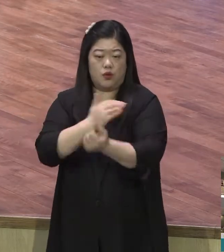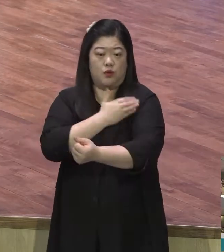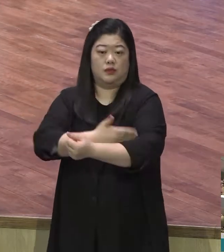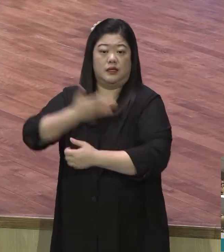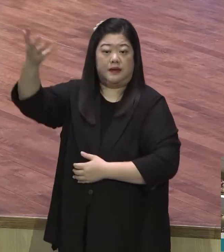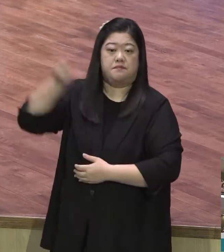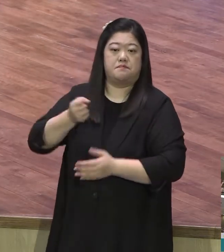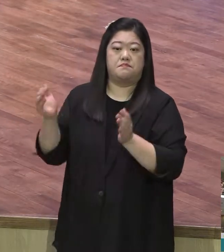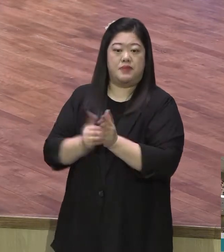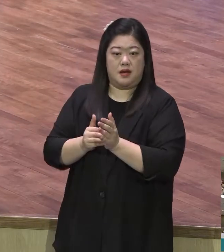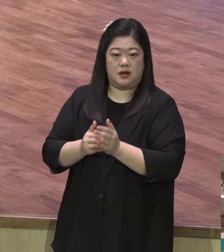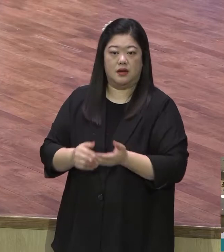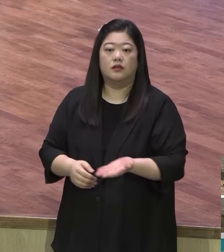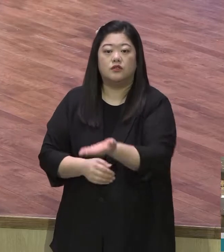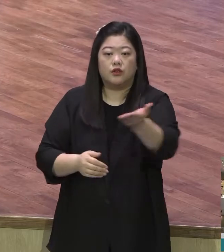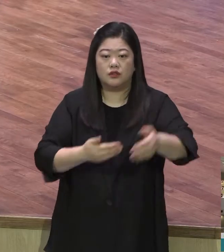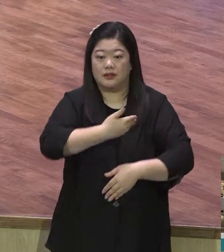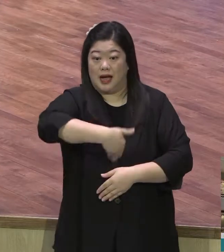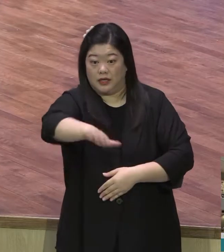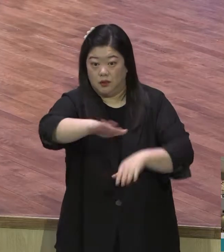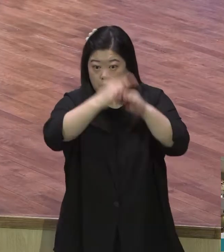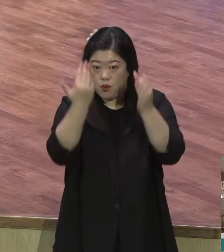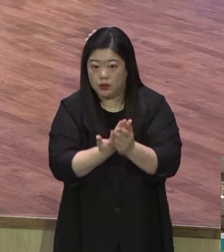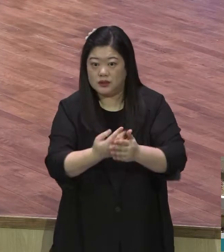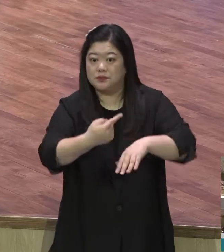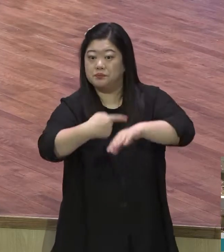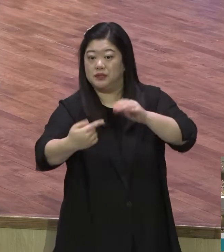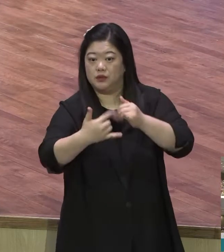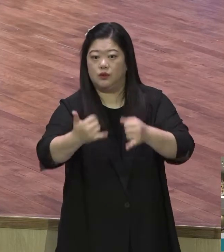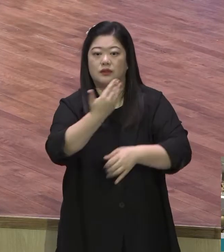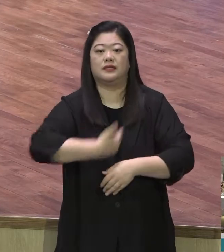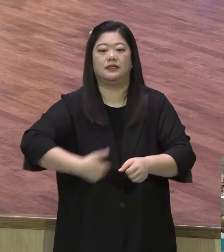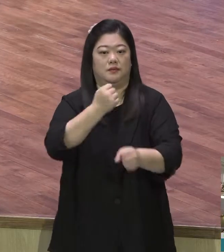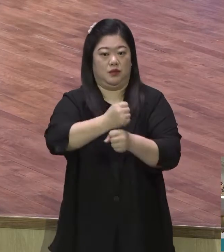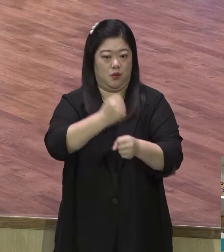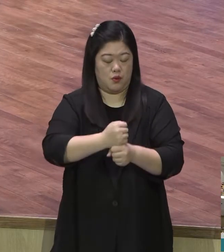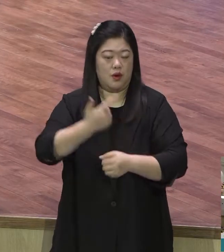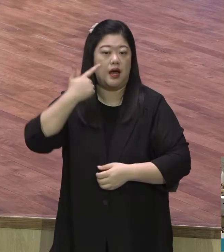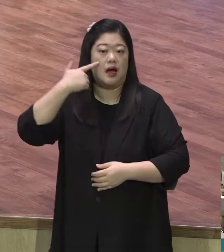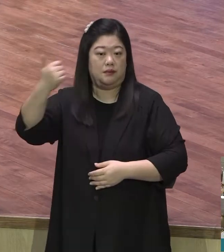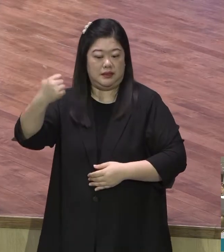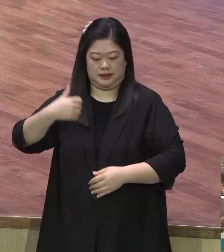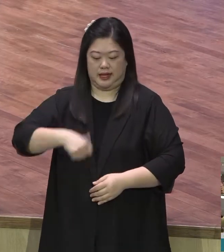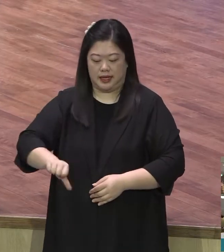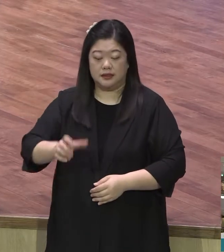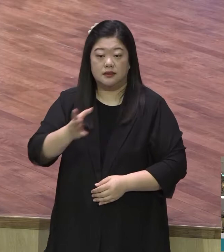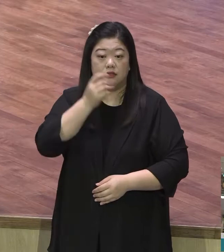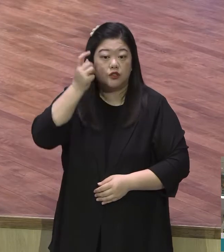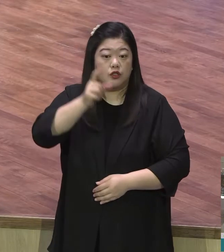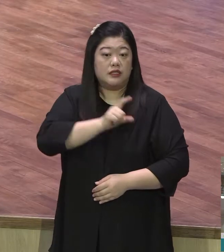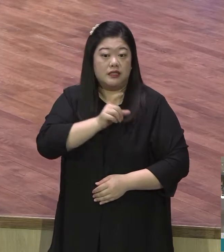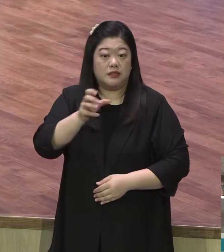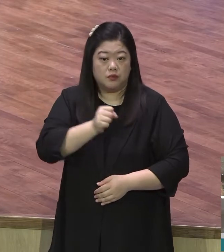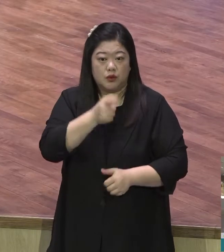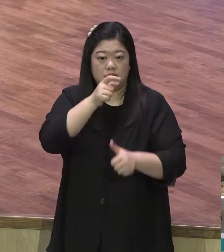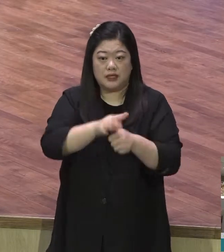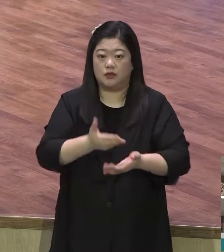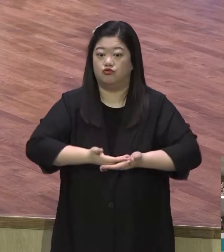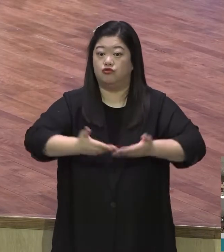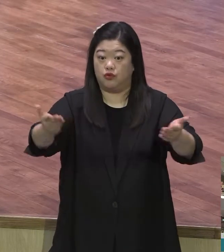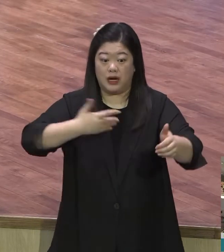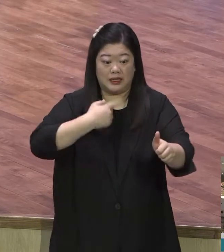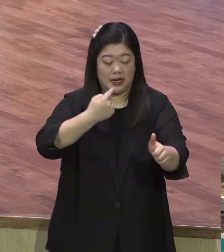그러므로 너희는 가서 모든 민족을 제자로 삼아 아버지와 아들과 성의 이름으로 세례를 불고 내가 너희에게 분부한